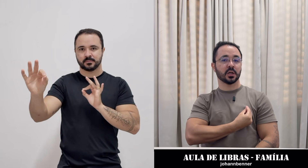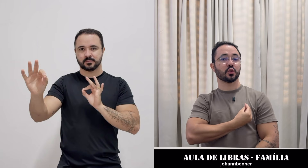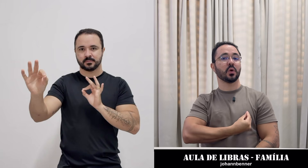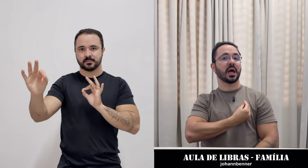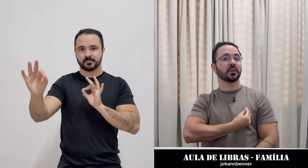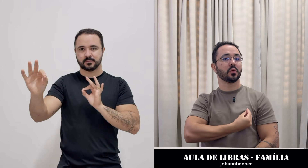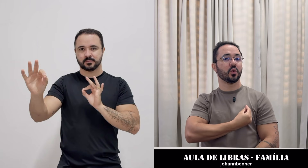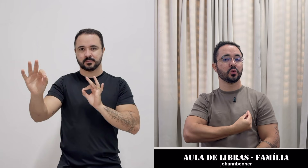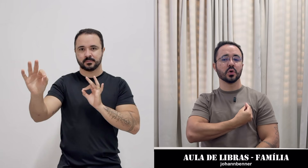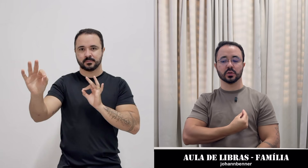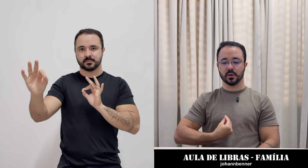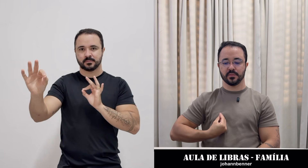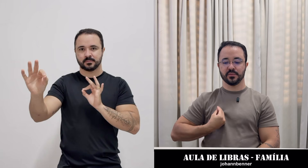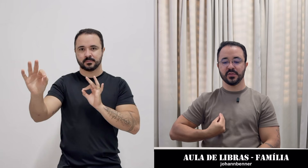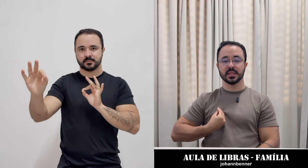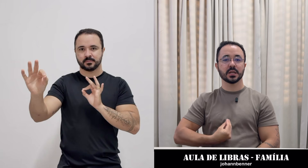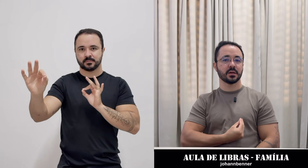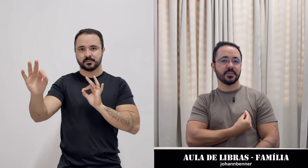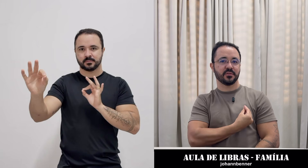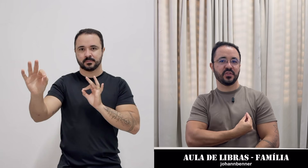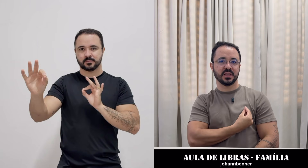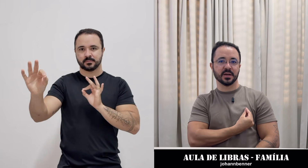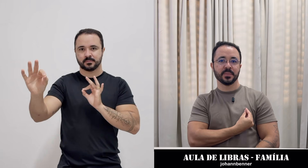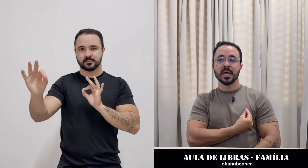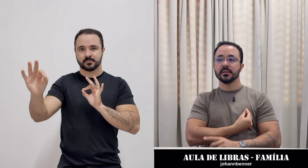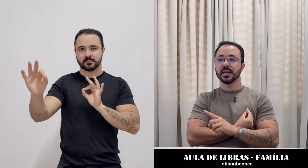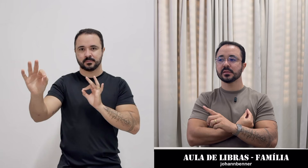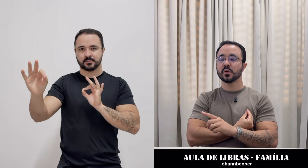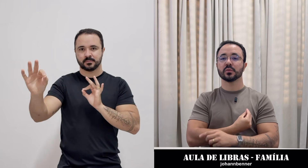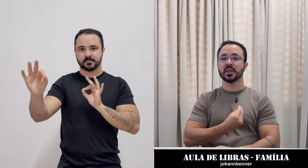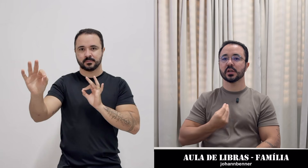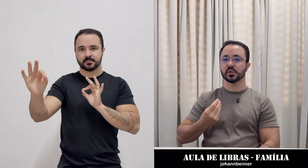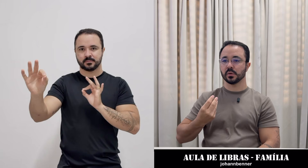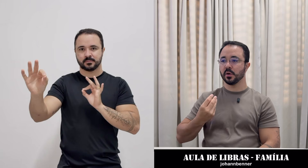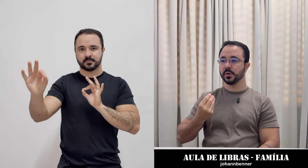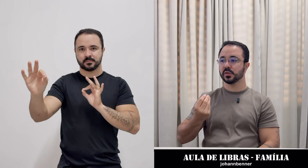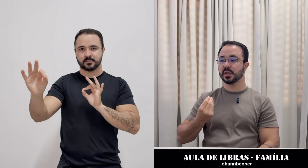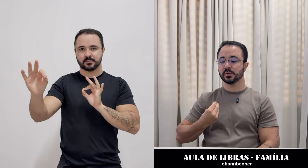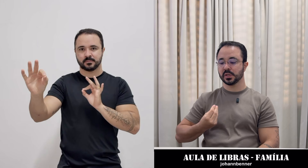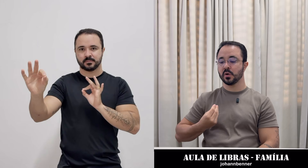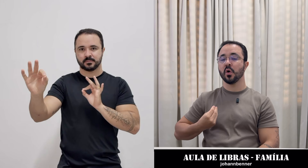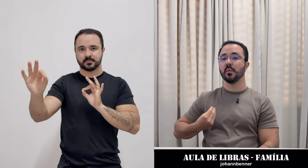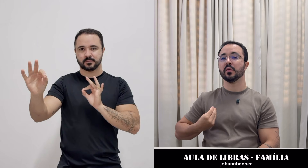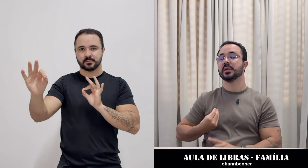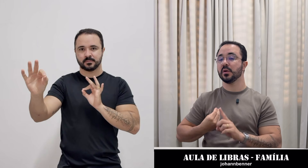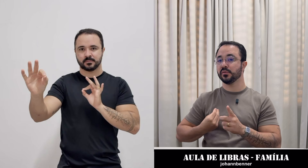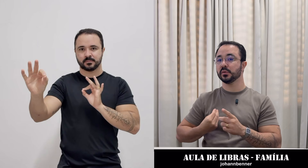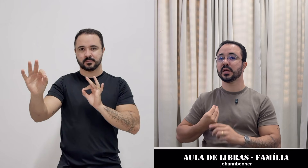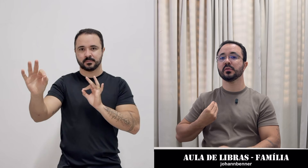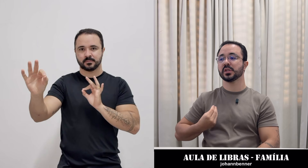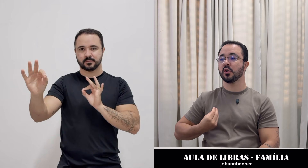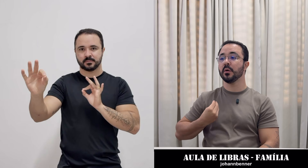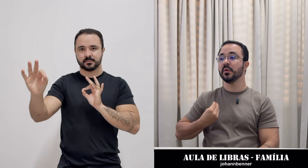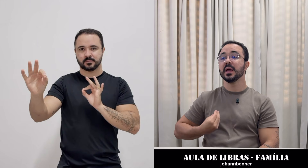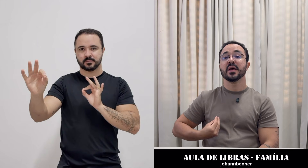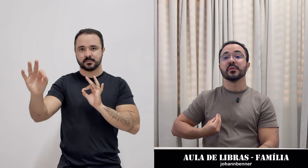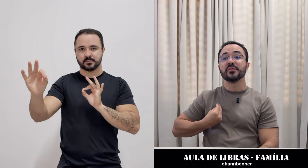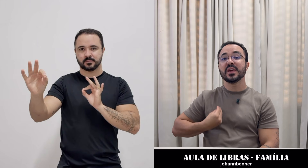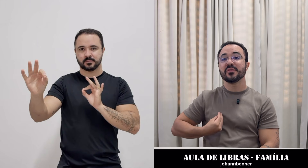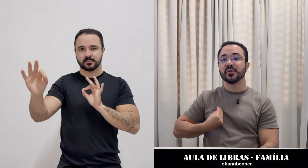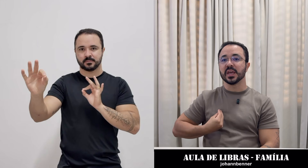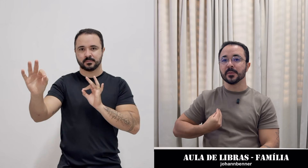Pode ser de um lado ou do outro, ó. Vida, vida. Nesse contexto, eu posso traduzir como, e eu vou traduzir